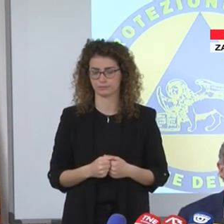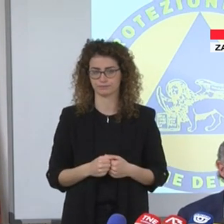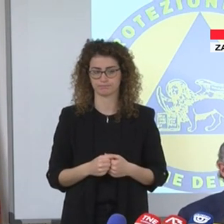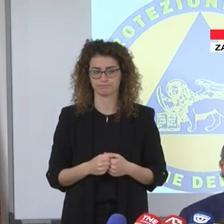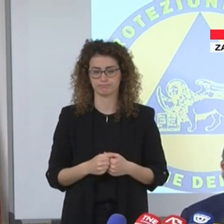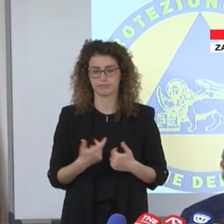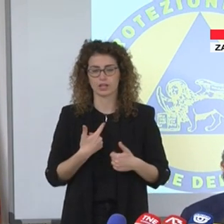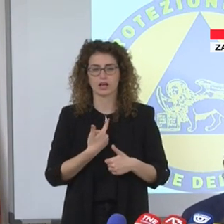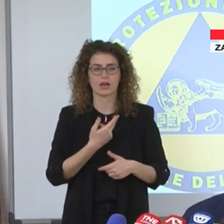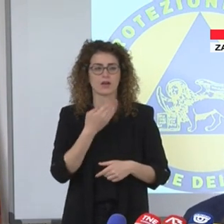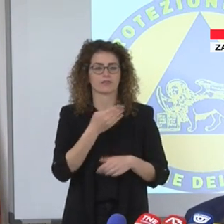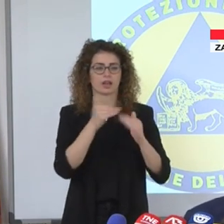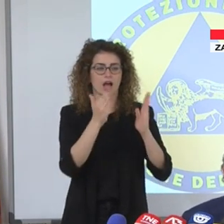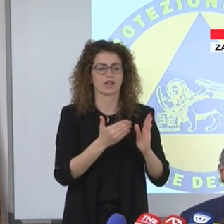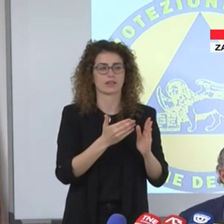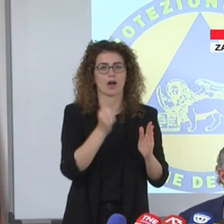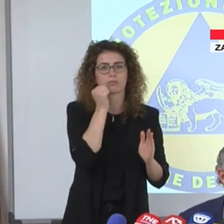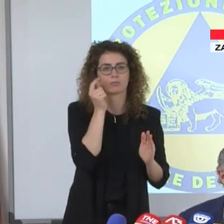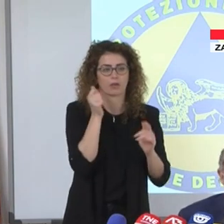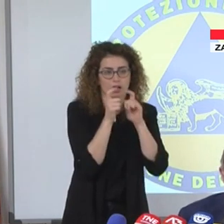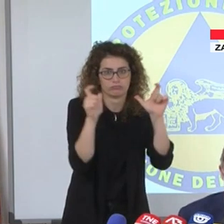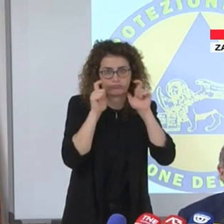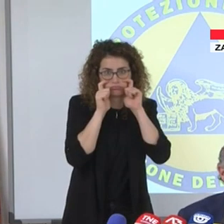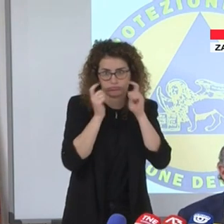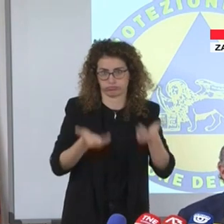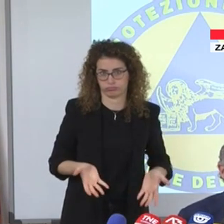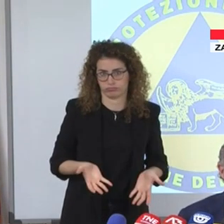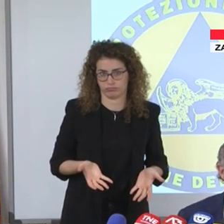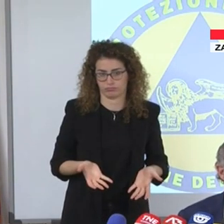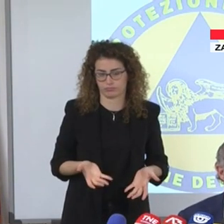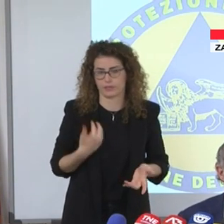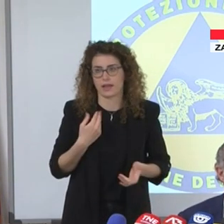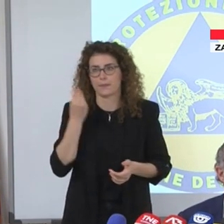Cioè, tu vai dai tuoi genitori e ti metti la mascherina. Adesso pensare che